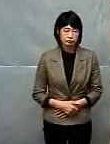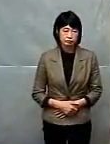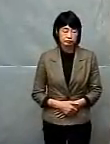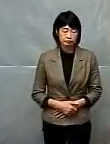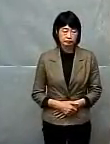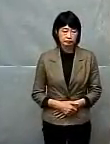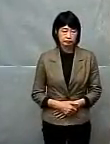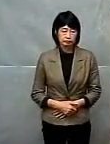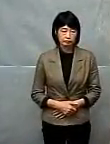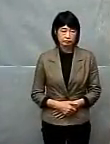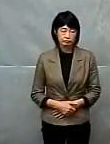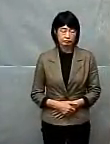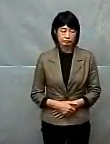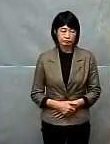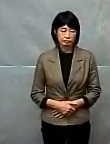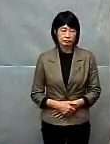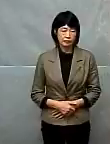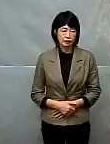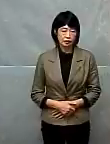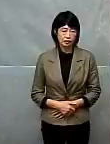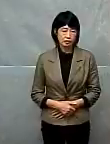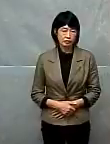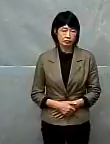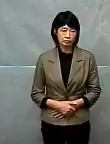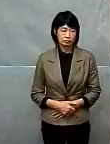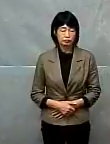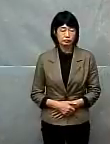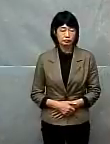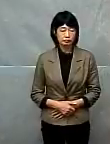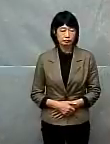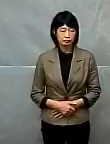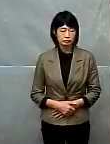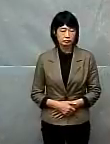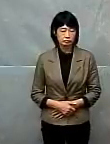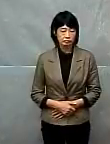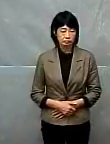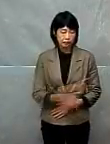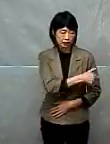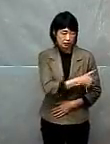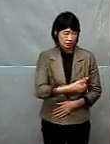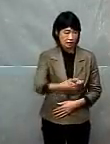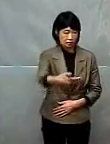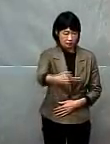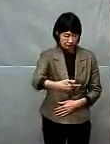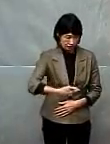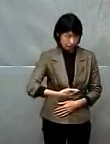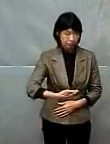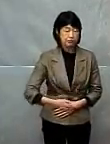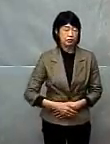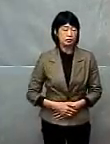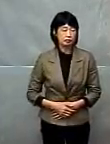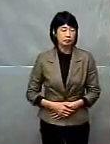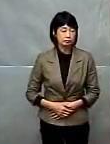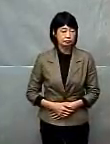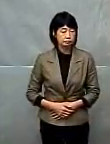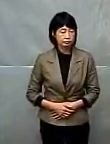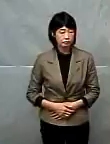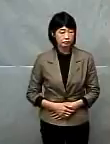それでは代表者のご質問をお受けいたします。 はい、朝日新聞の米澤と申します。